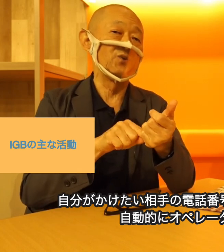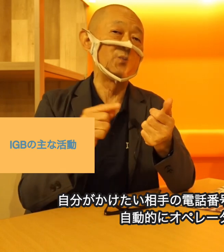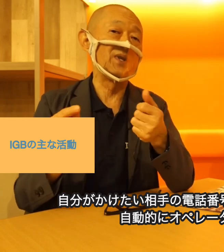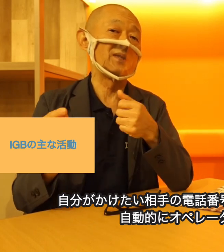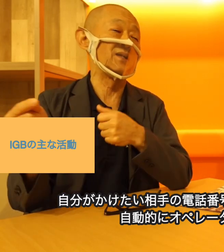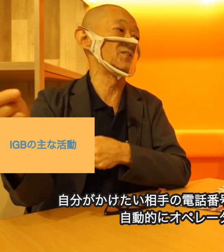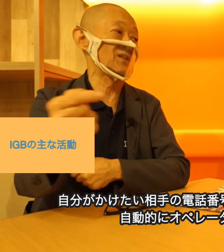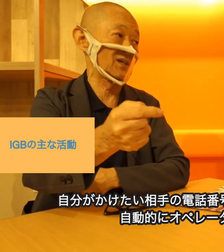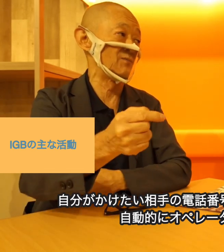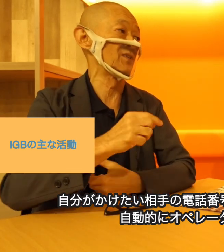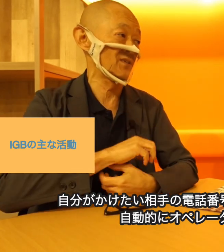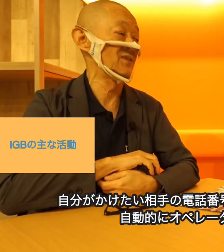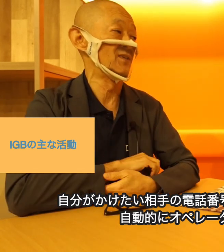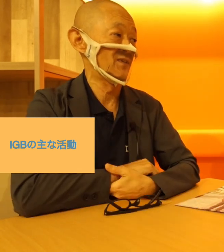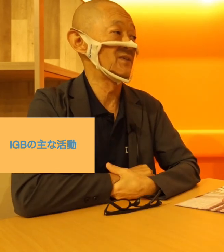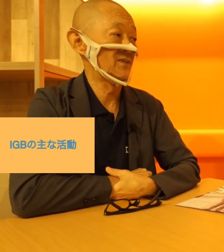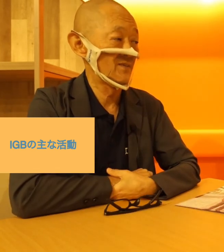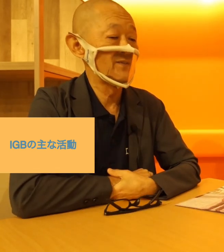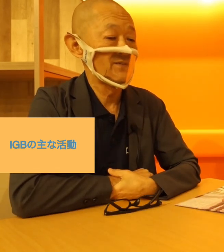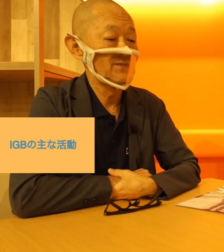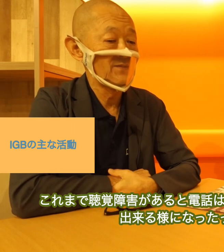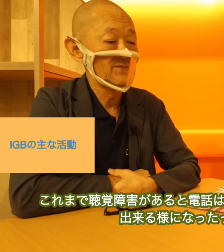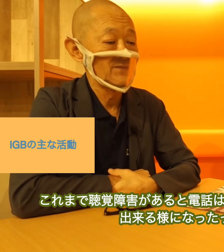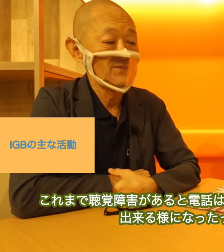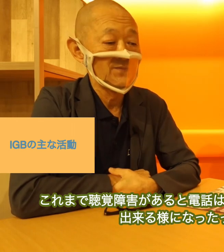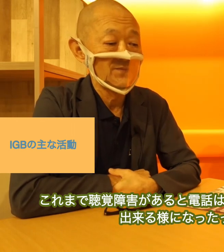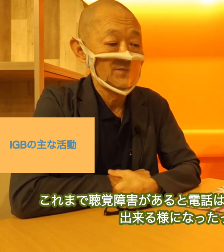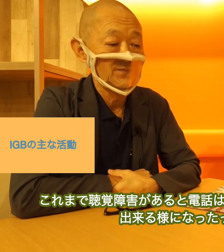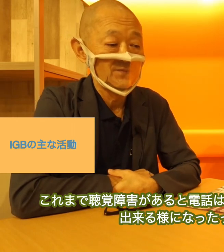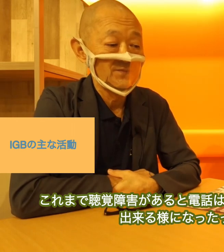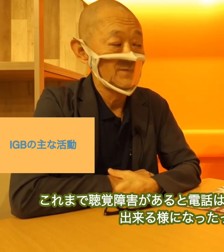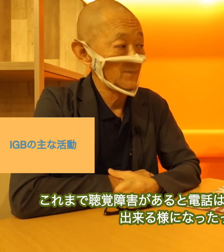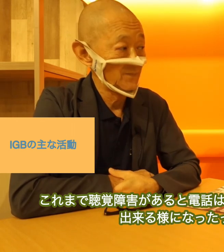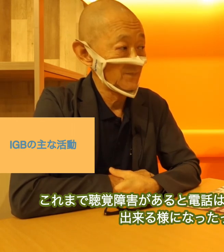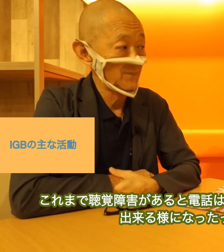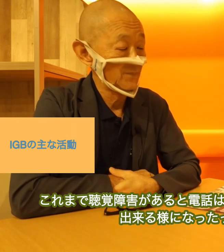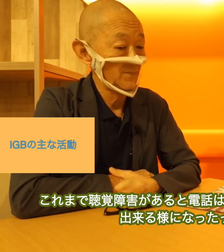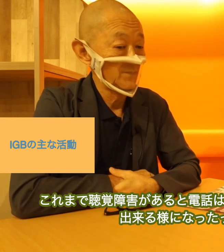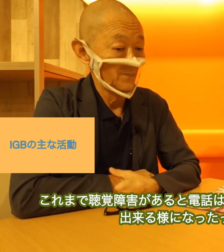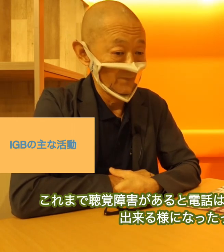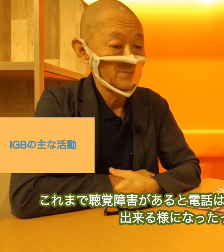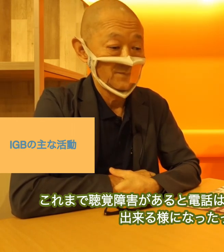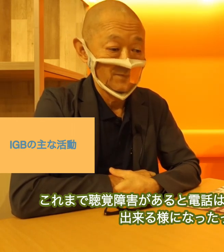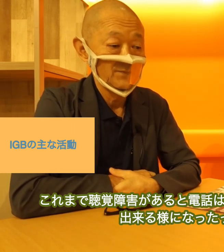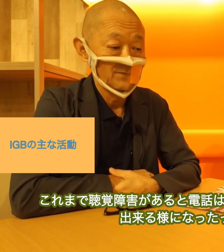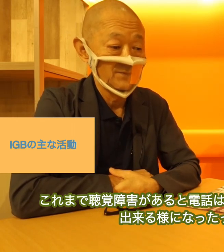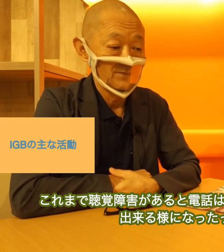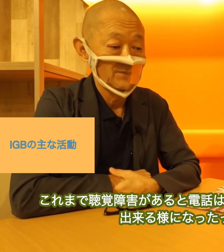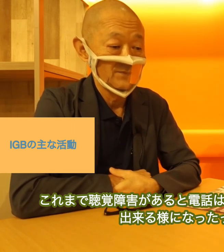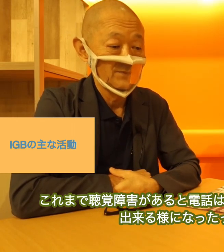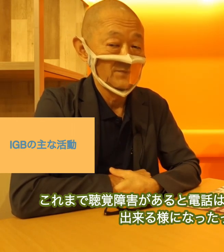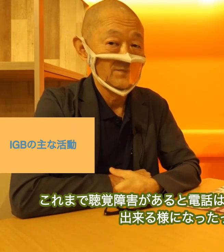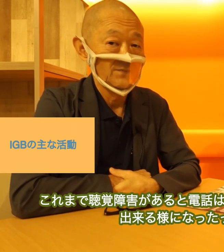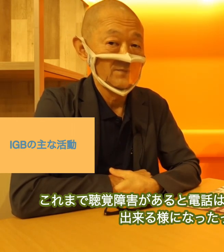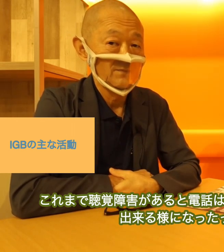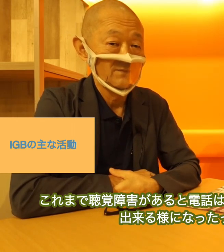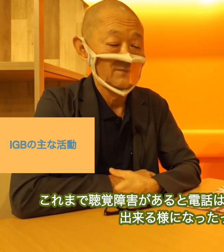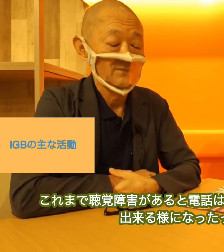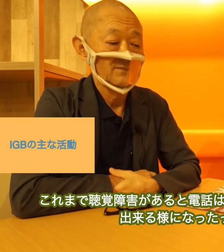ペレーターにつながります。 じゃあこれまで聴覚障害があると電話はできないと思われていた